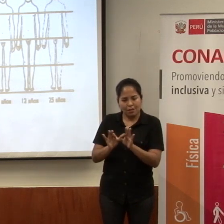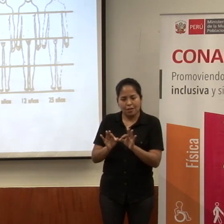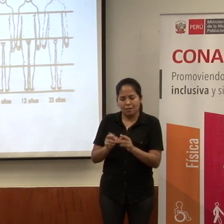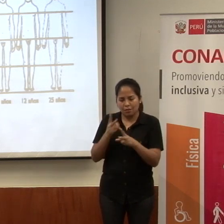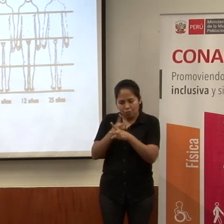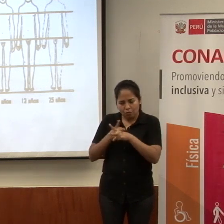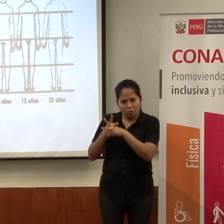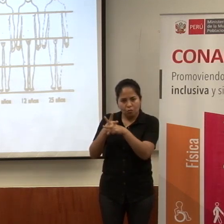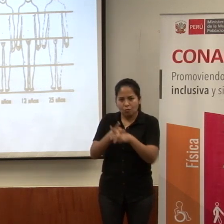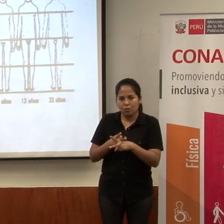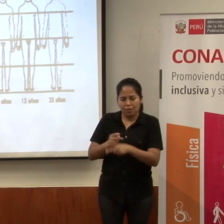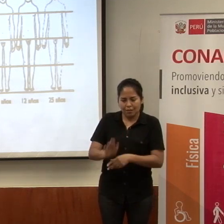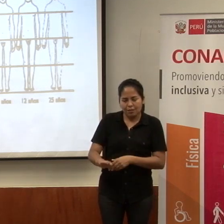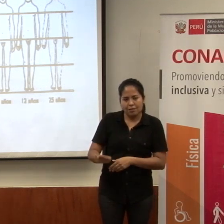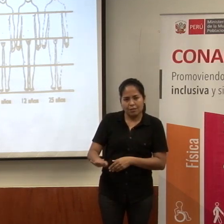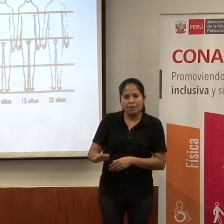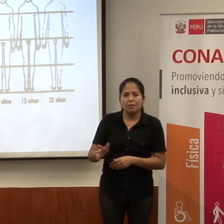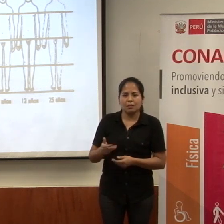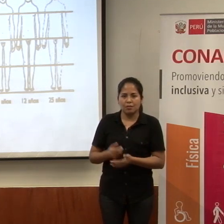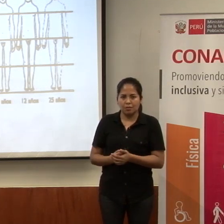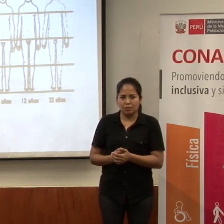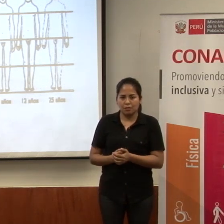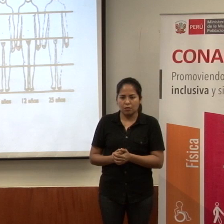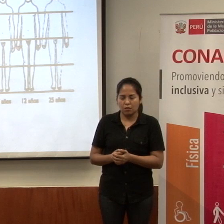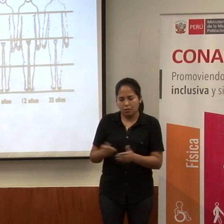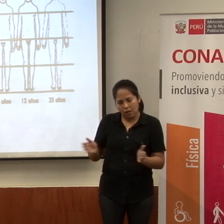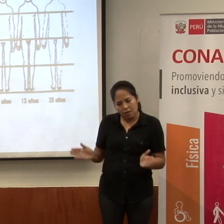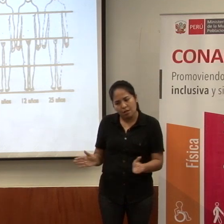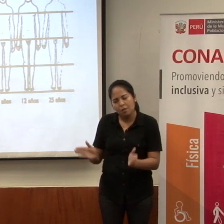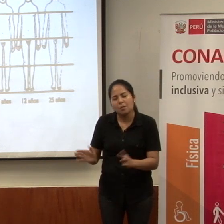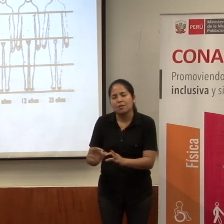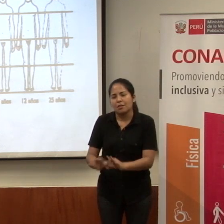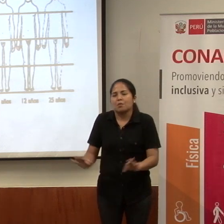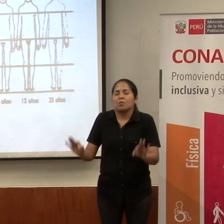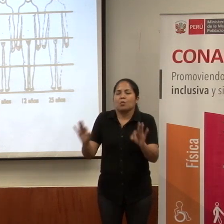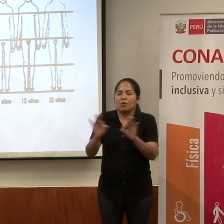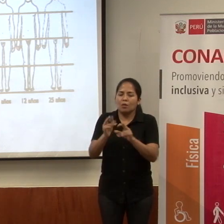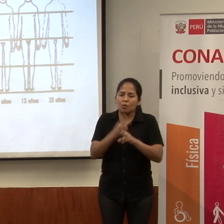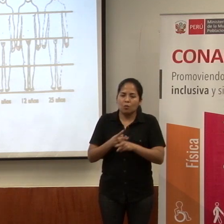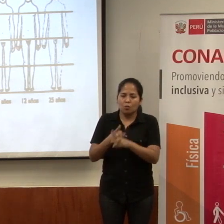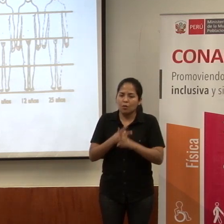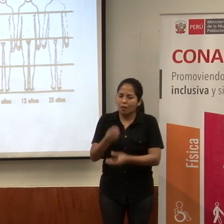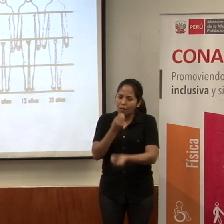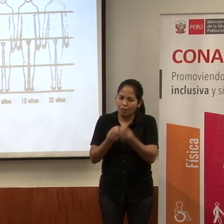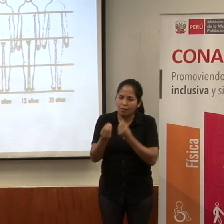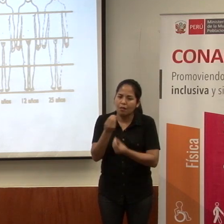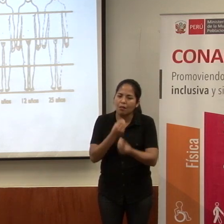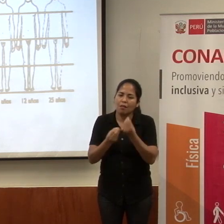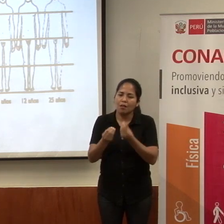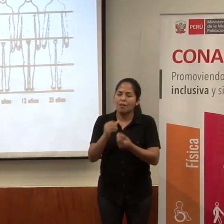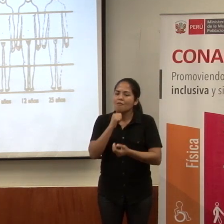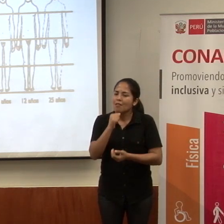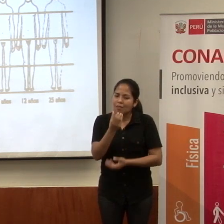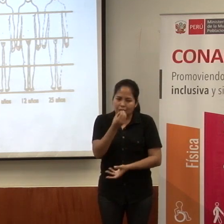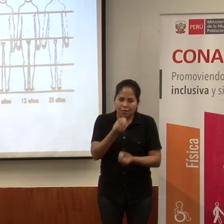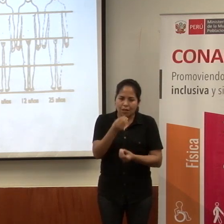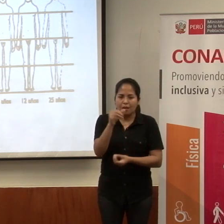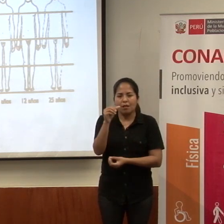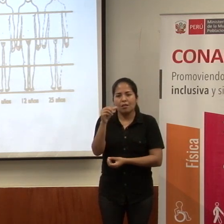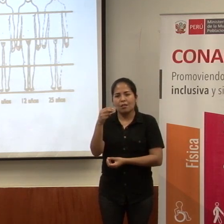es cualquier tema nutricional, sino va en esta dirección porque se sabe que el déficit de hierro, la